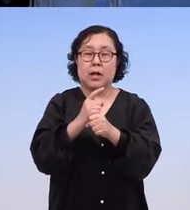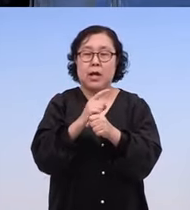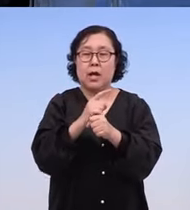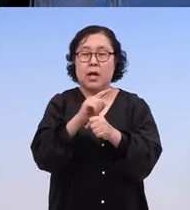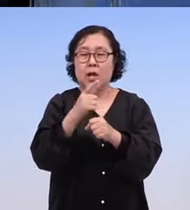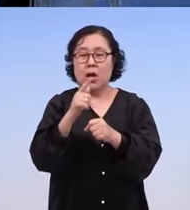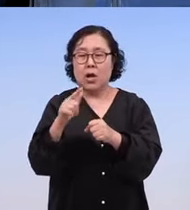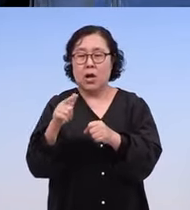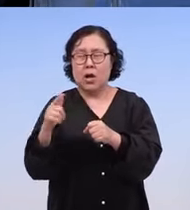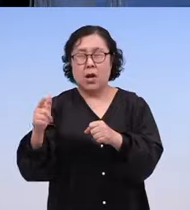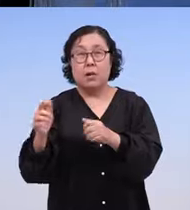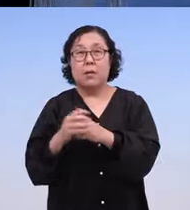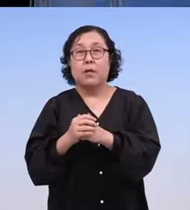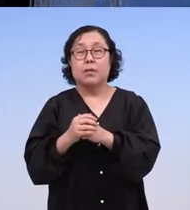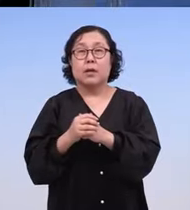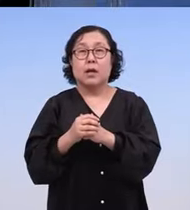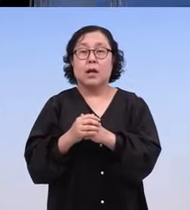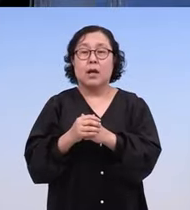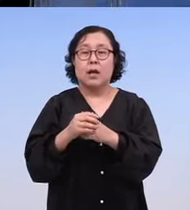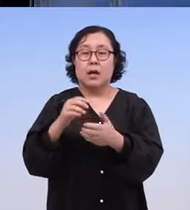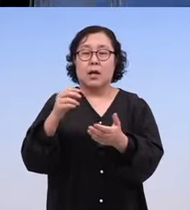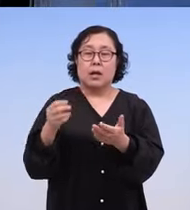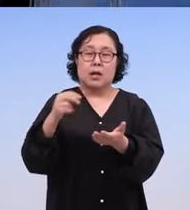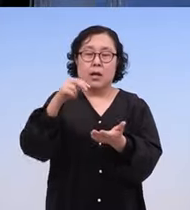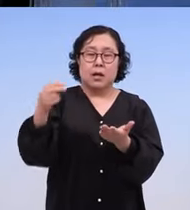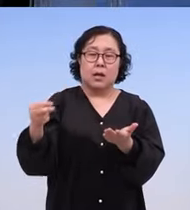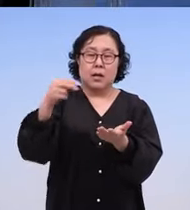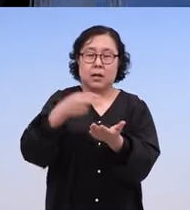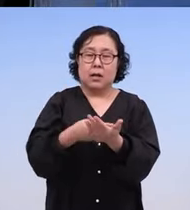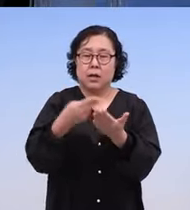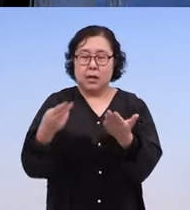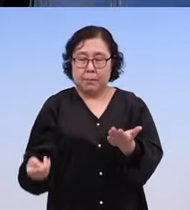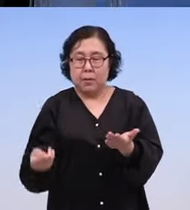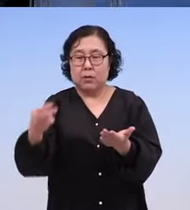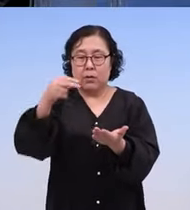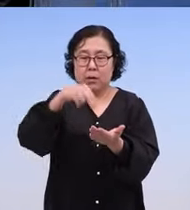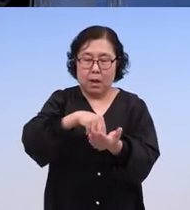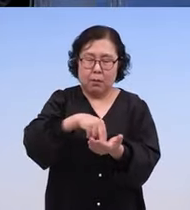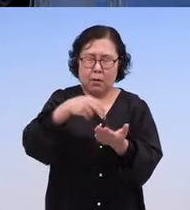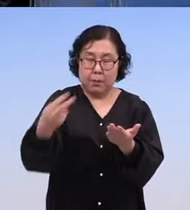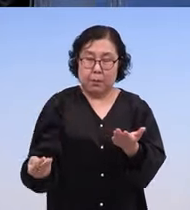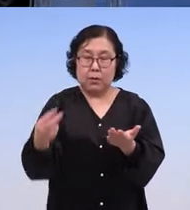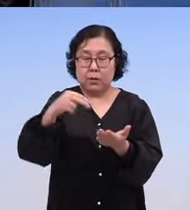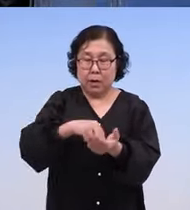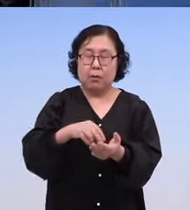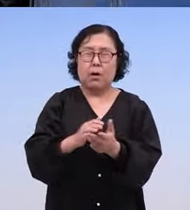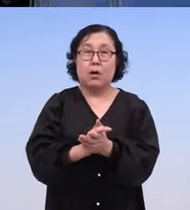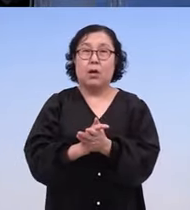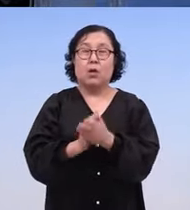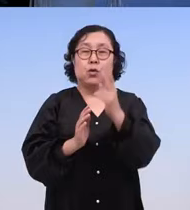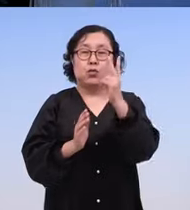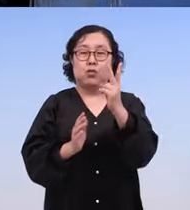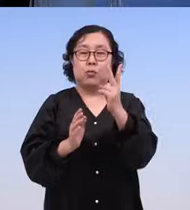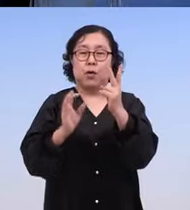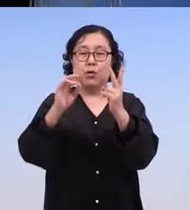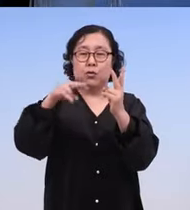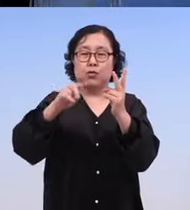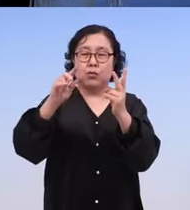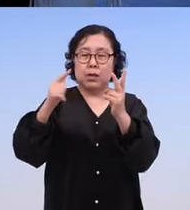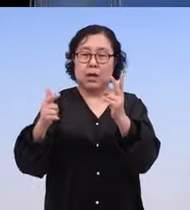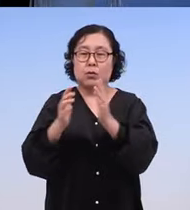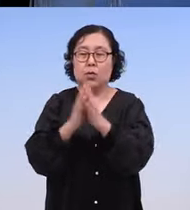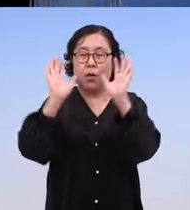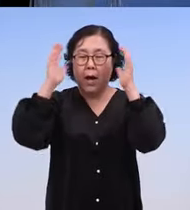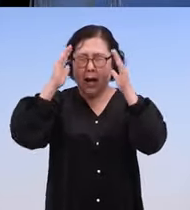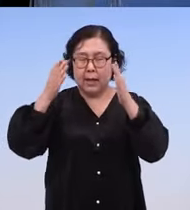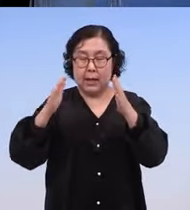1년에 여러 차례의 입원과 퇴원의 반복, 퇴근 후 병원 의자에서의 쪽잠, 2번의 유산으로 아이를